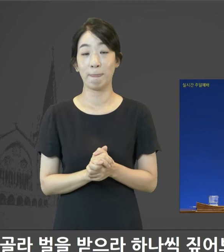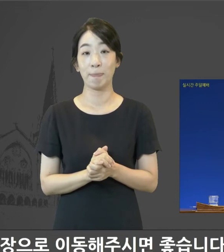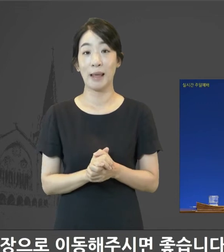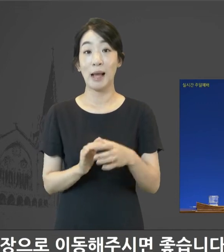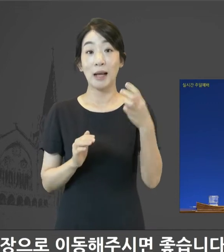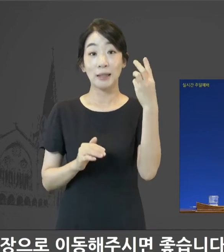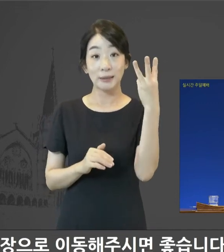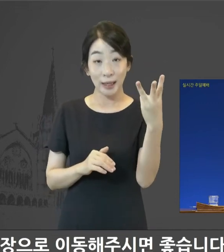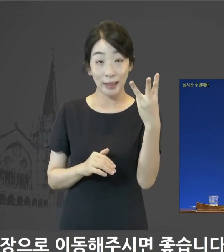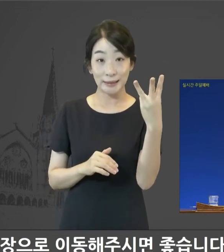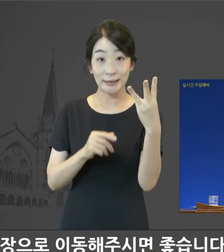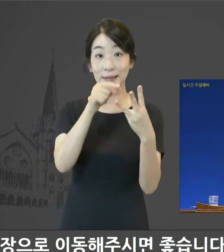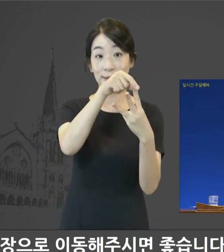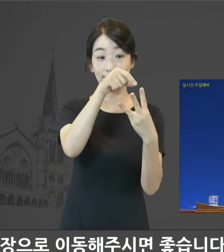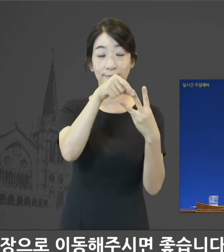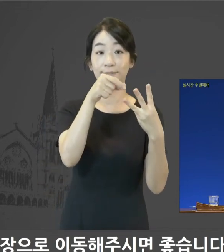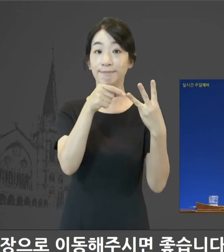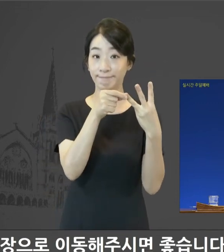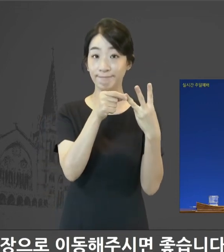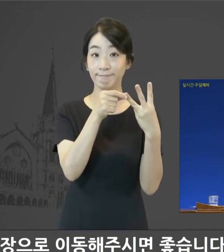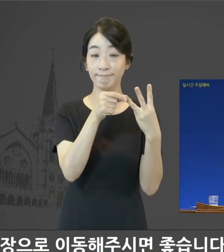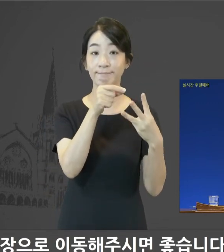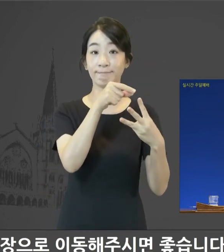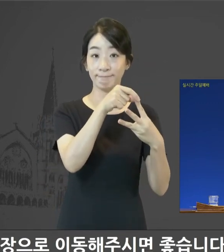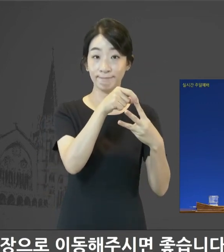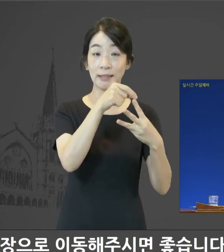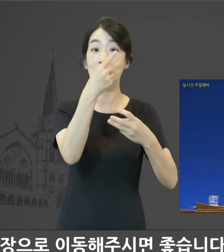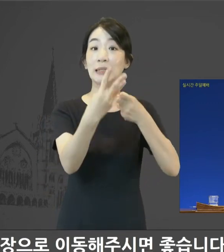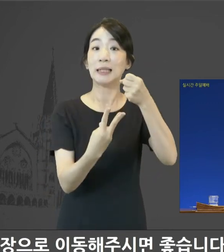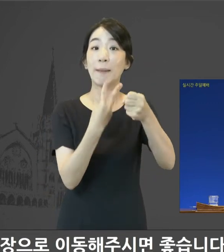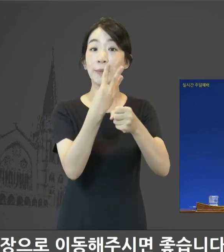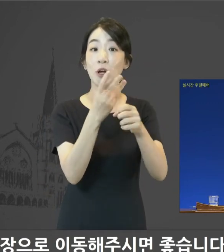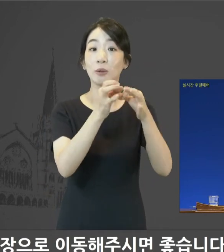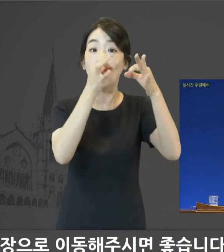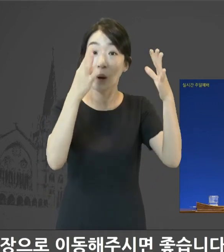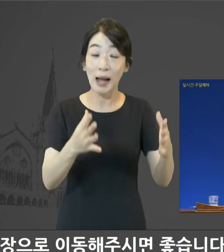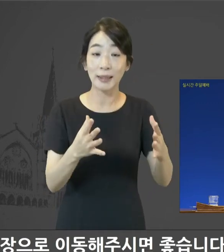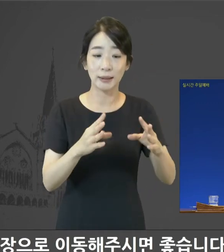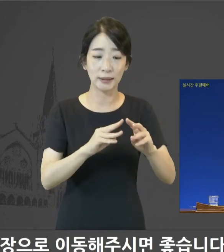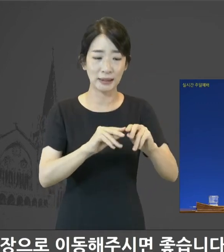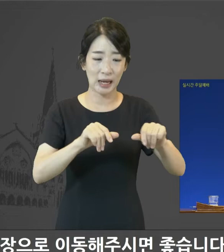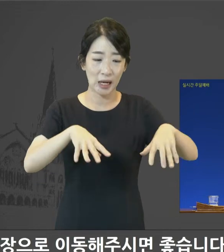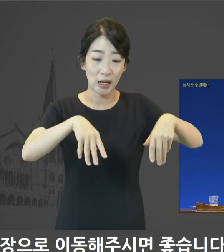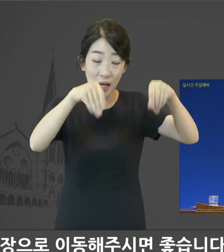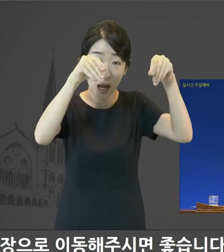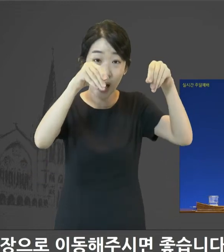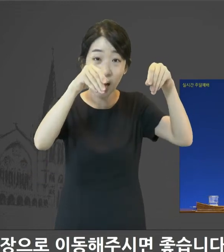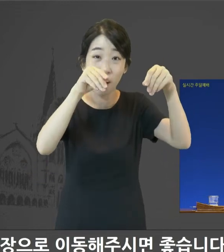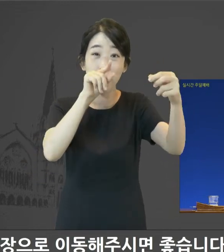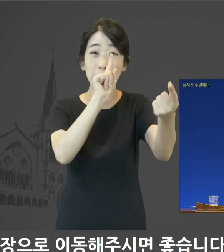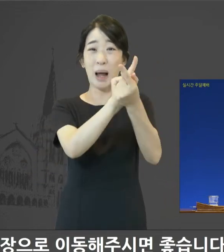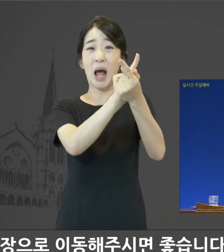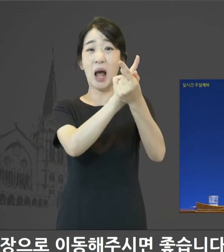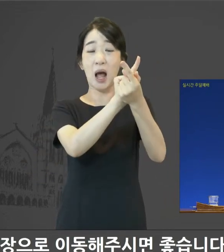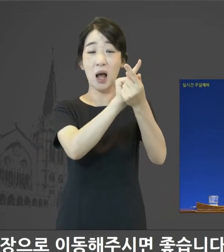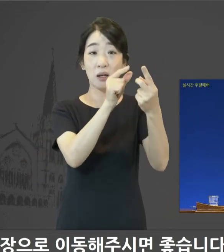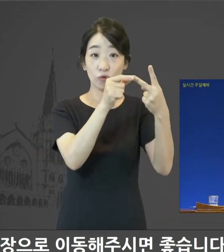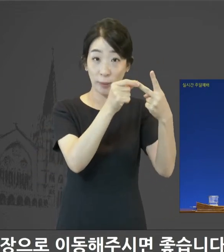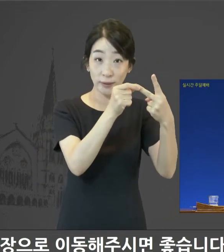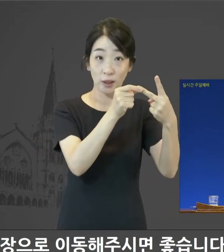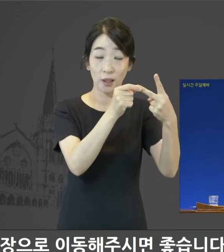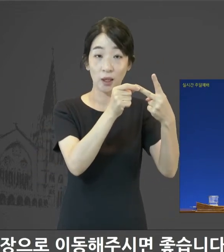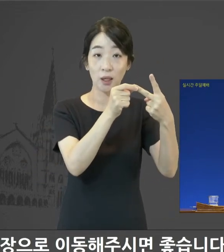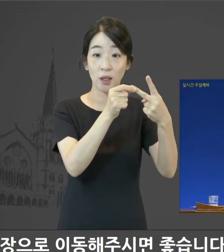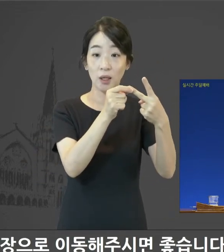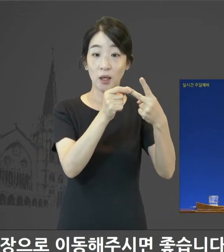3가지 보기가 뭐였냐면, 첫째, 3년 동안 기근을 당할래. 둘째,